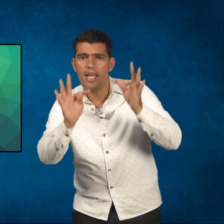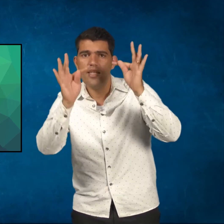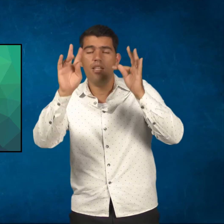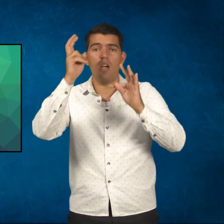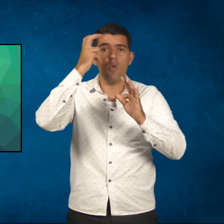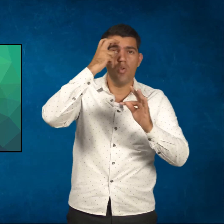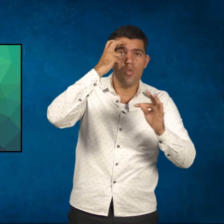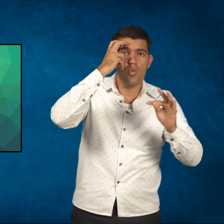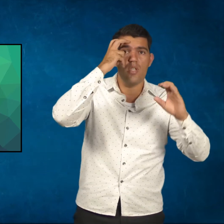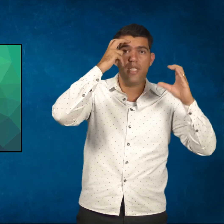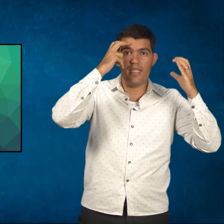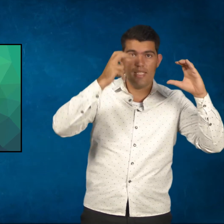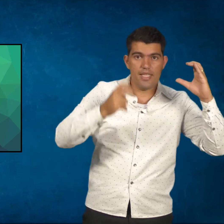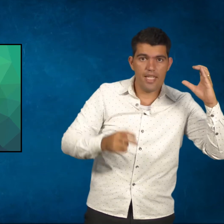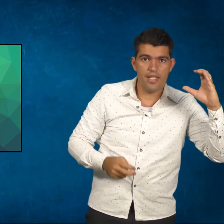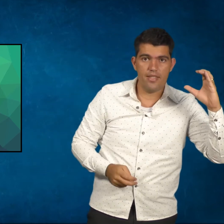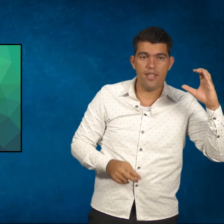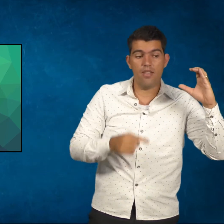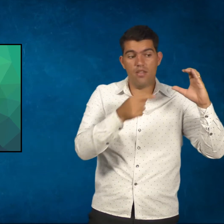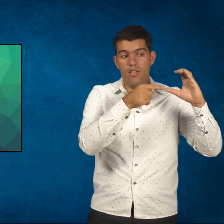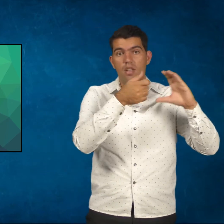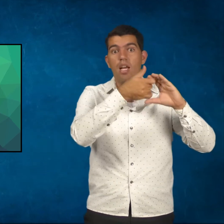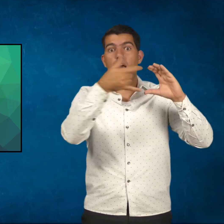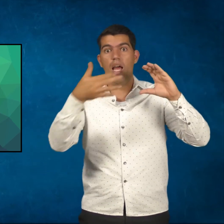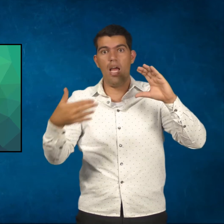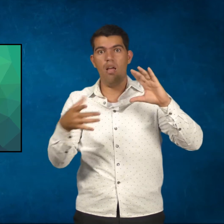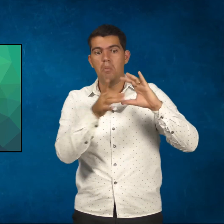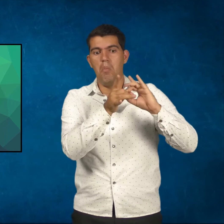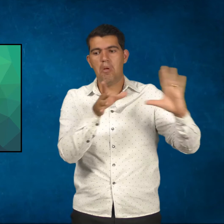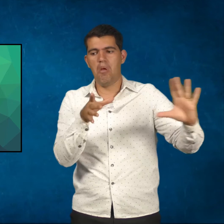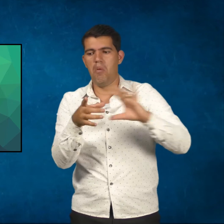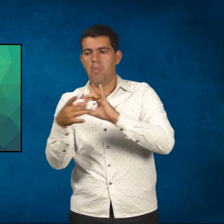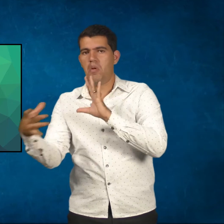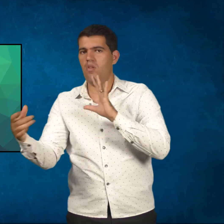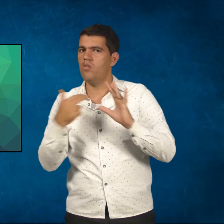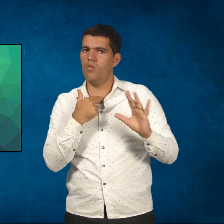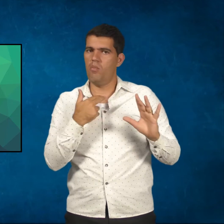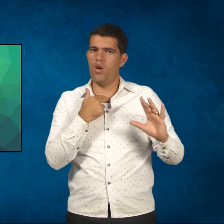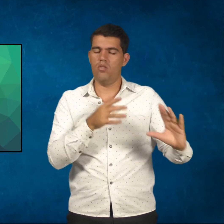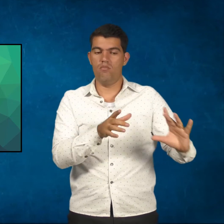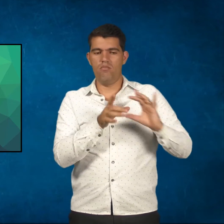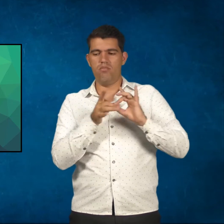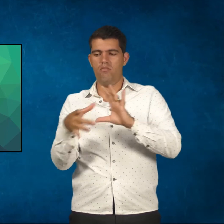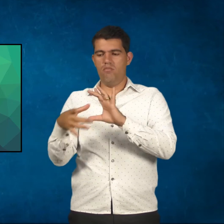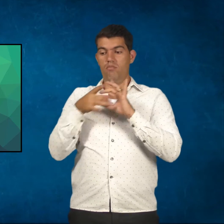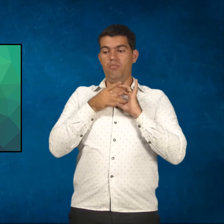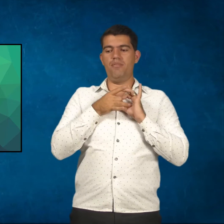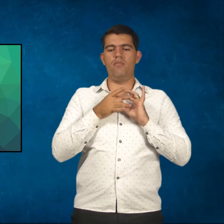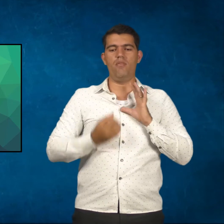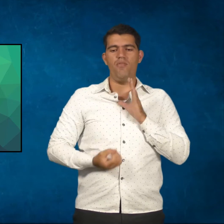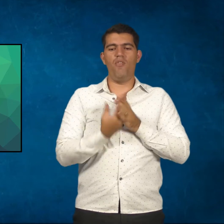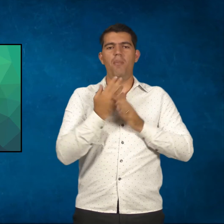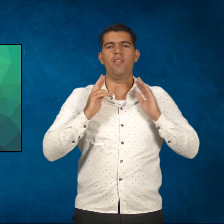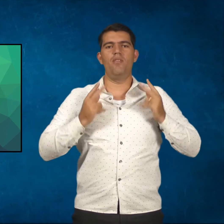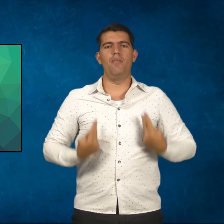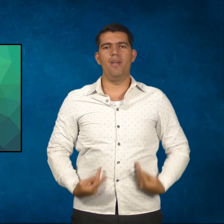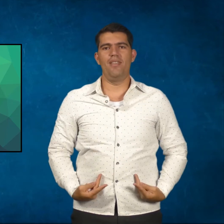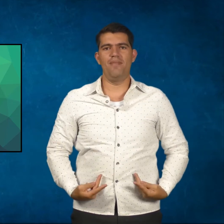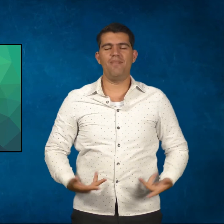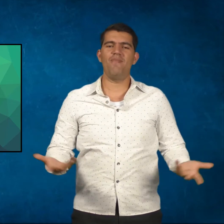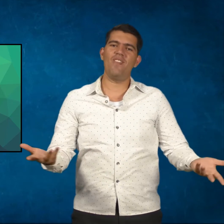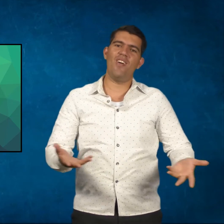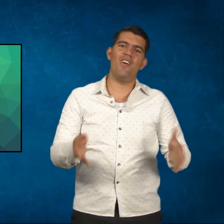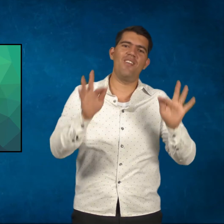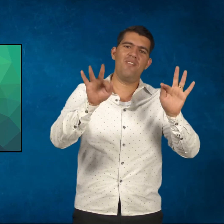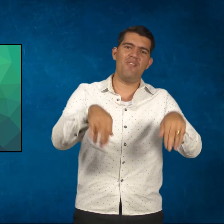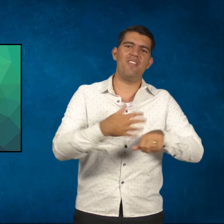cultura e ciência como aspectos indissociáveis da formação humana. Bom, chegando